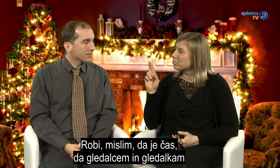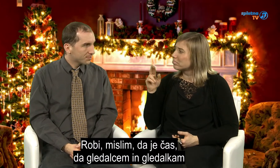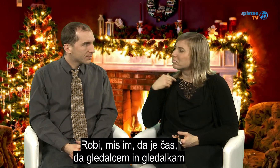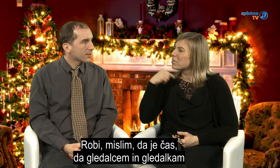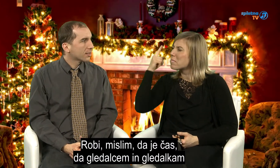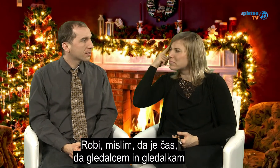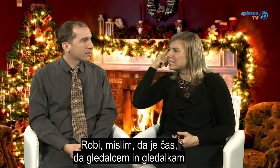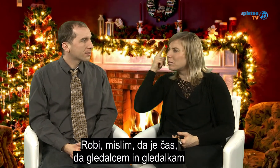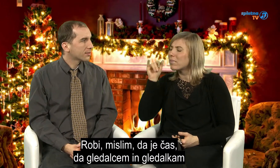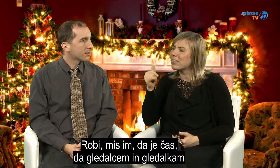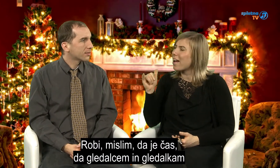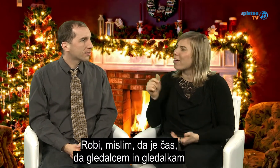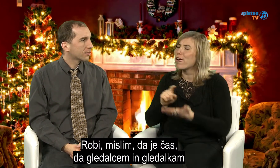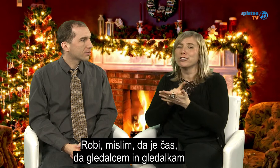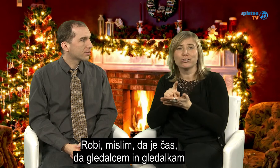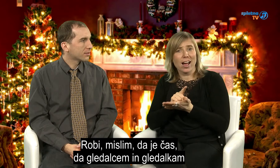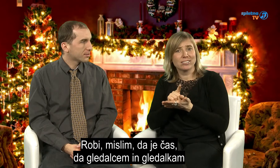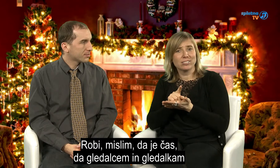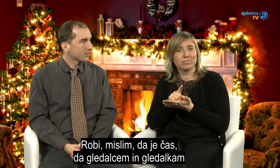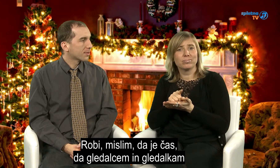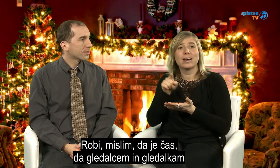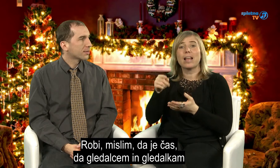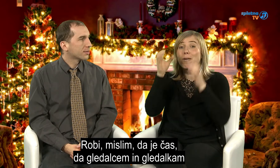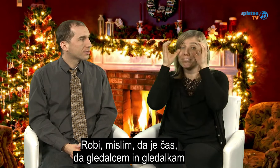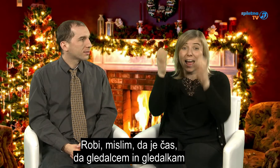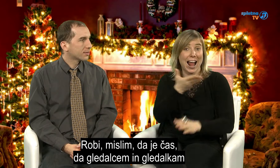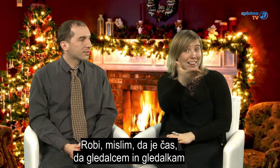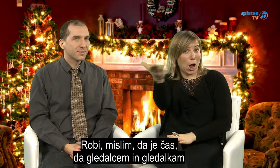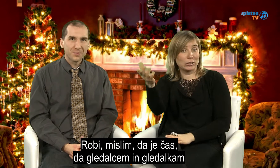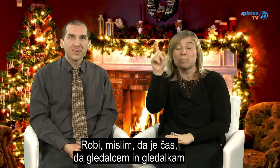Robi, mislim, da je čas, da gledalcem in gledalkam za konec povemo še nekaj želja.